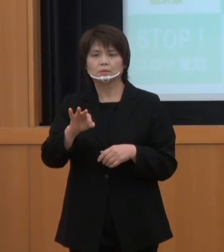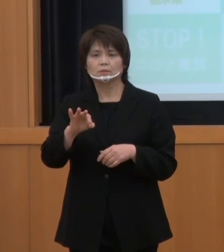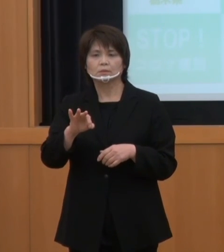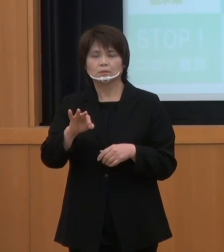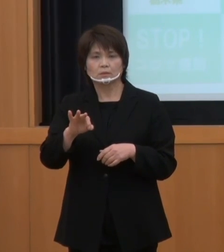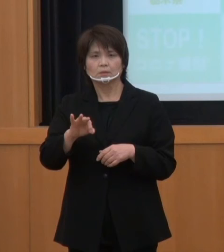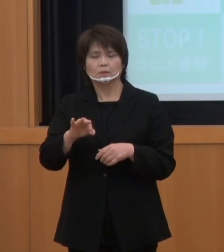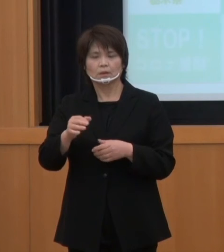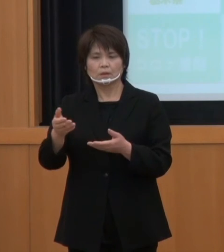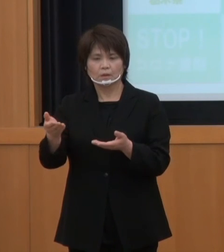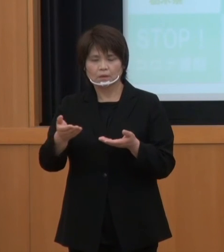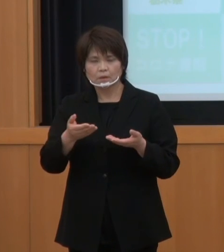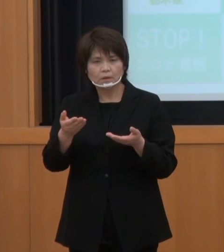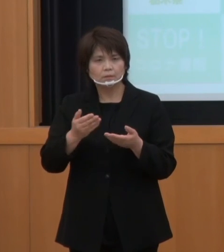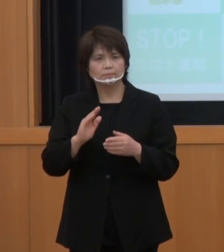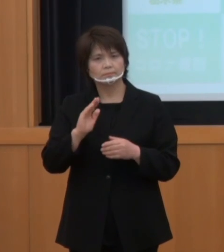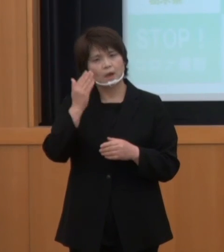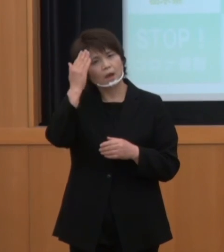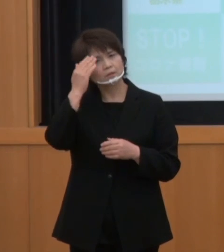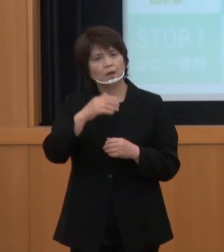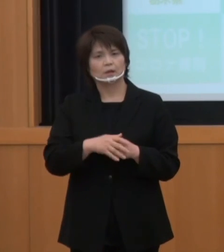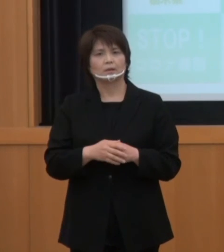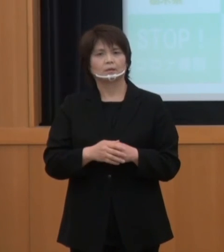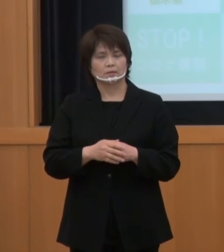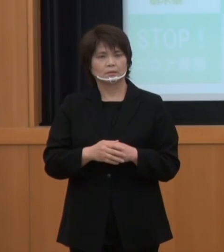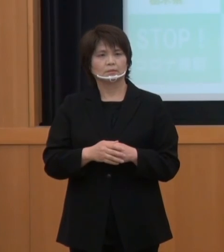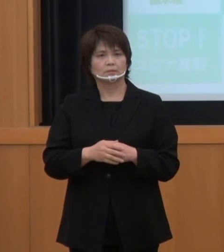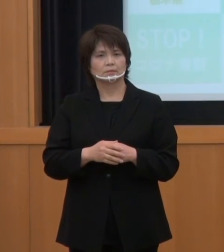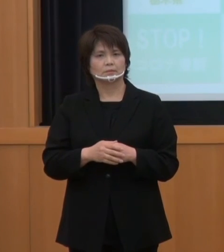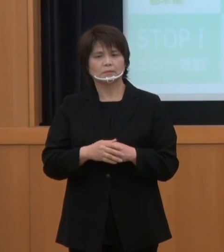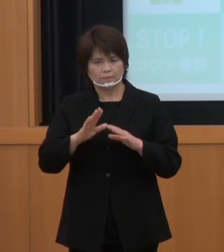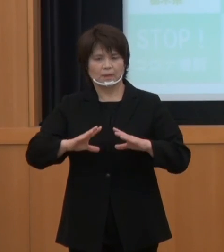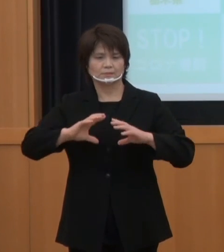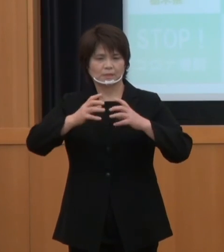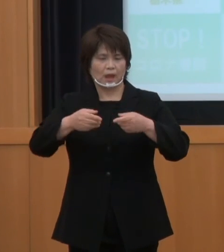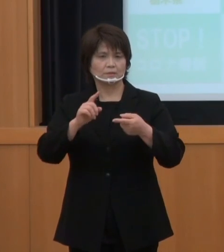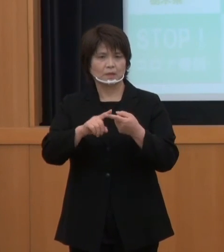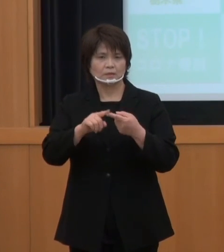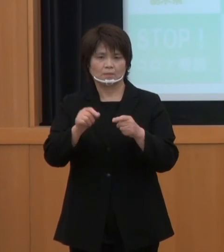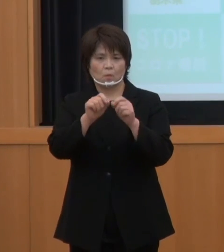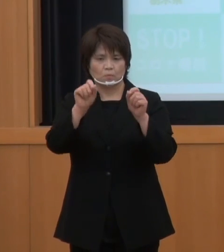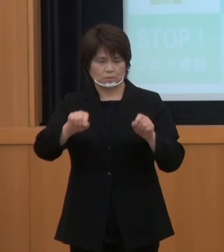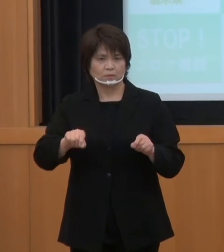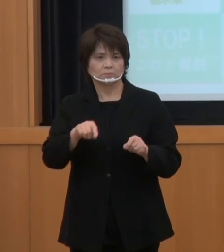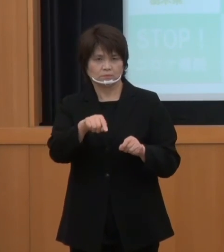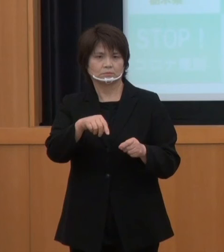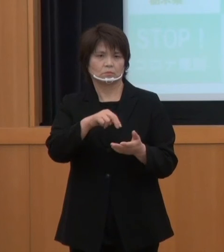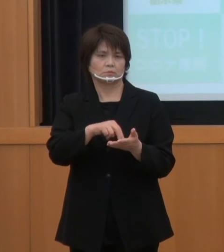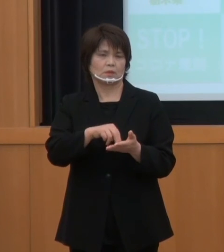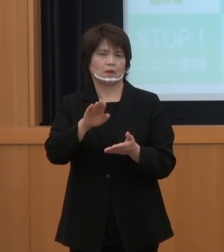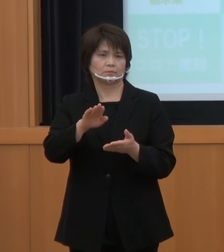ということになりますので、これは世界的な問題ですけれども、